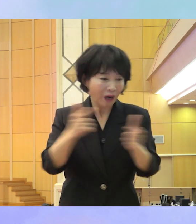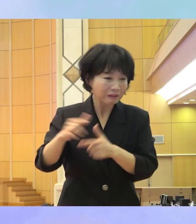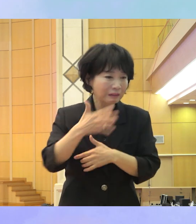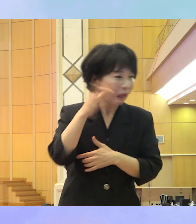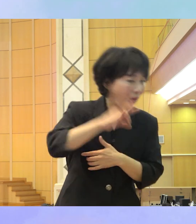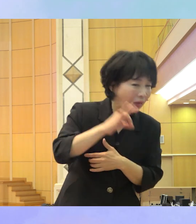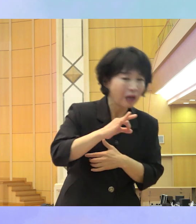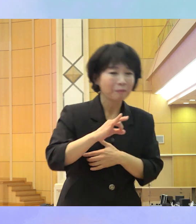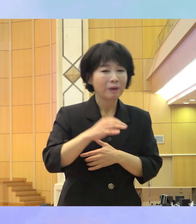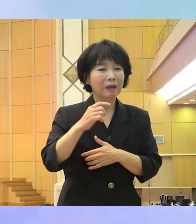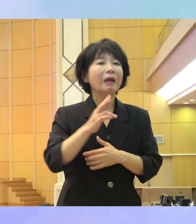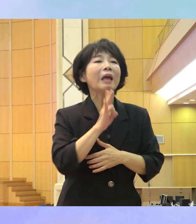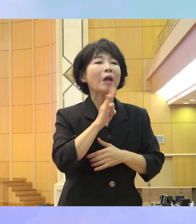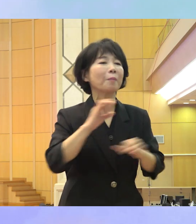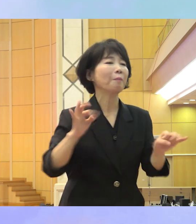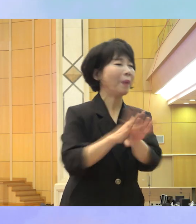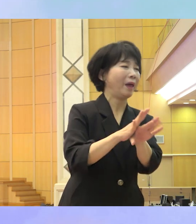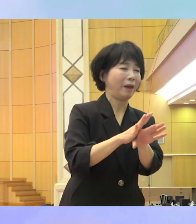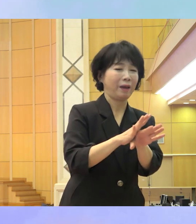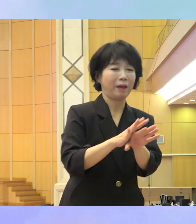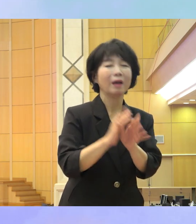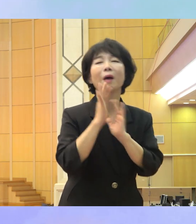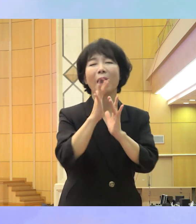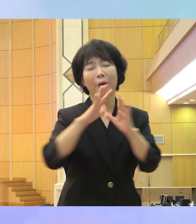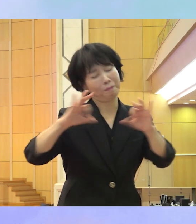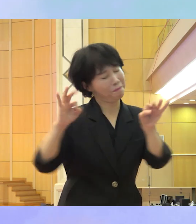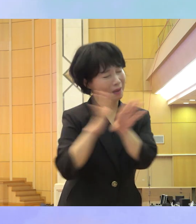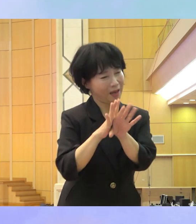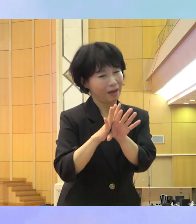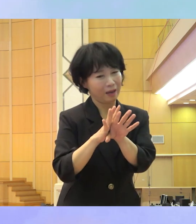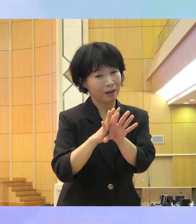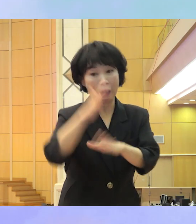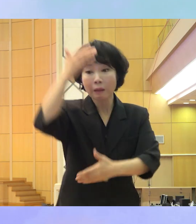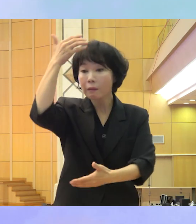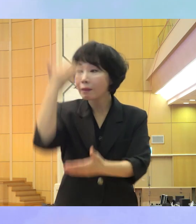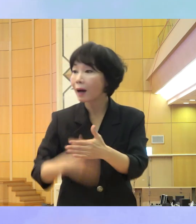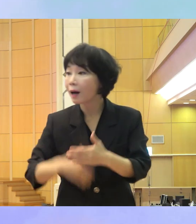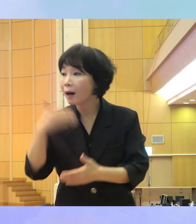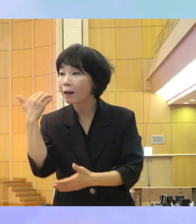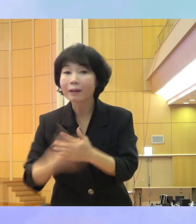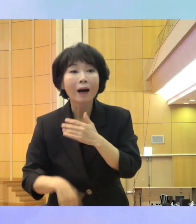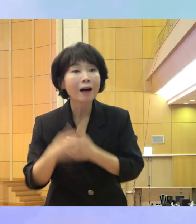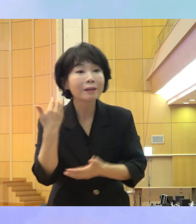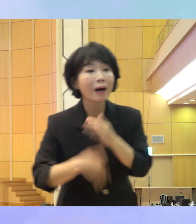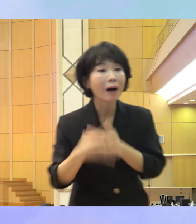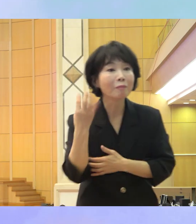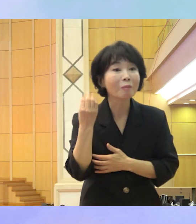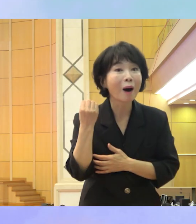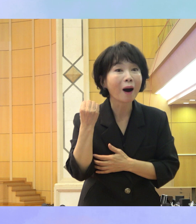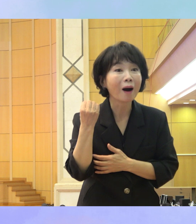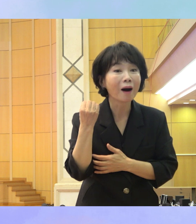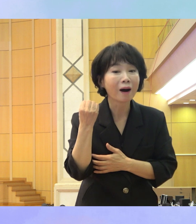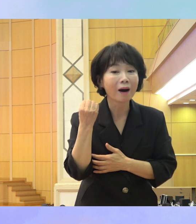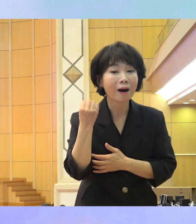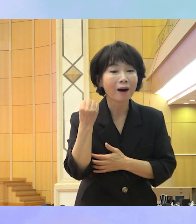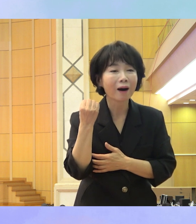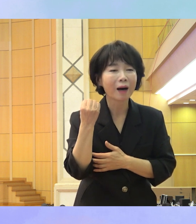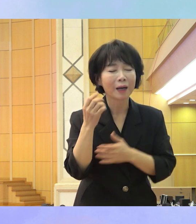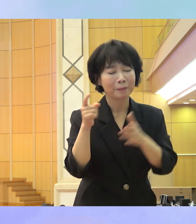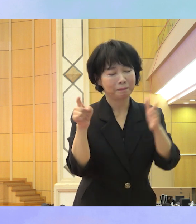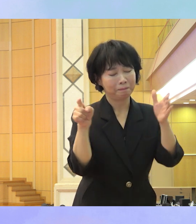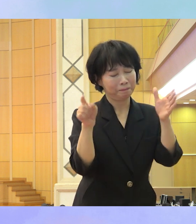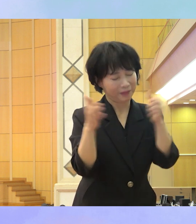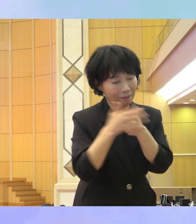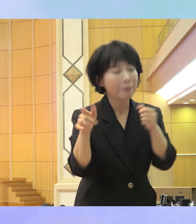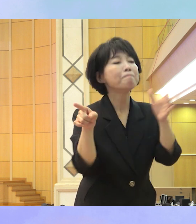패한대. 예언도 패하고 지식도 패하고 방언도 그치고 다 패한다는 거예요. 그럼 남는 건 뭐만 남느냐? 13장 13절